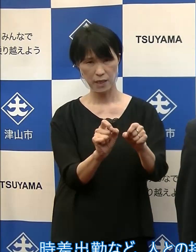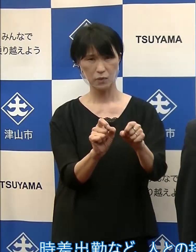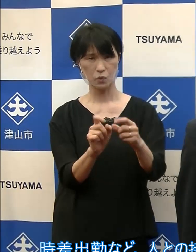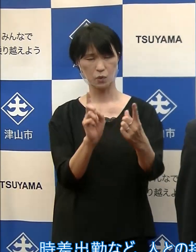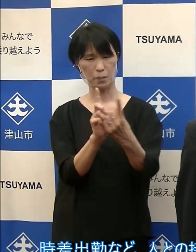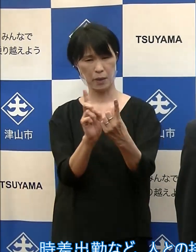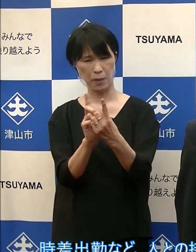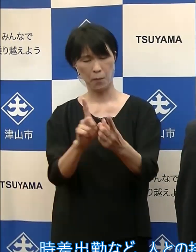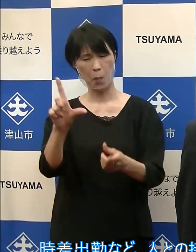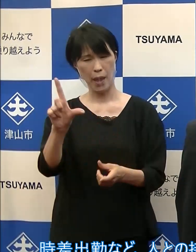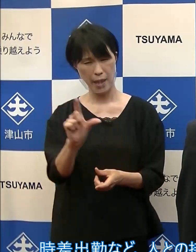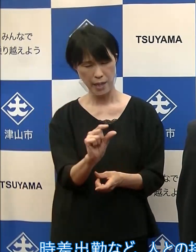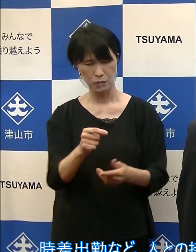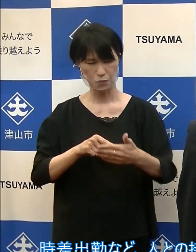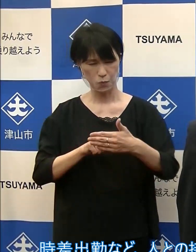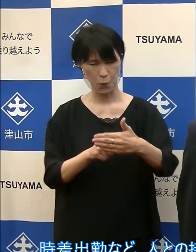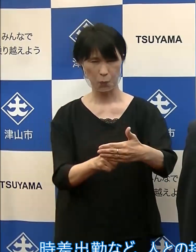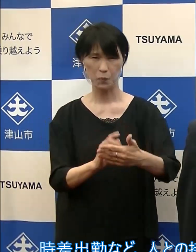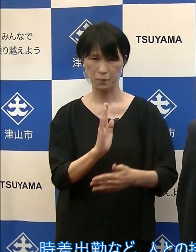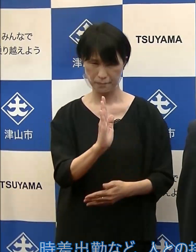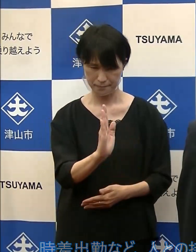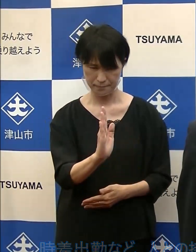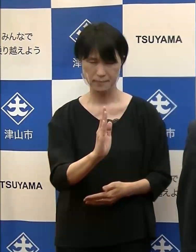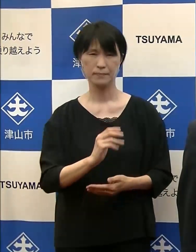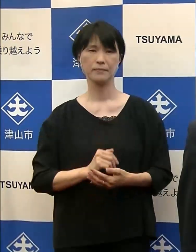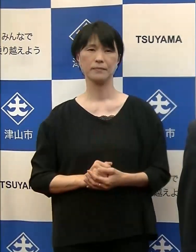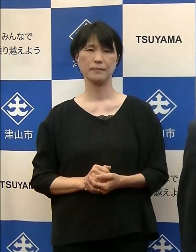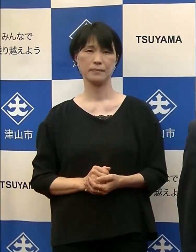を減らす取り組みをお願いいたします。